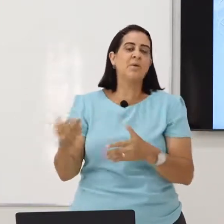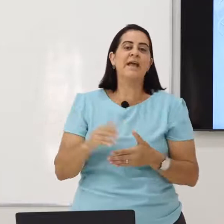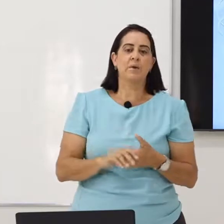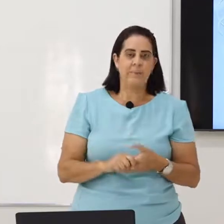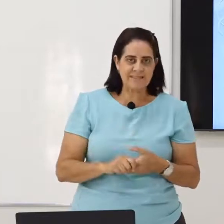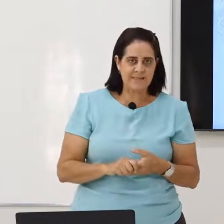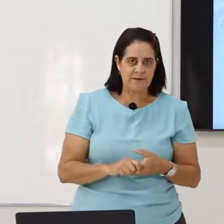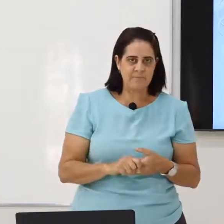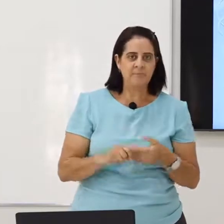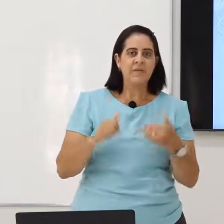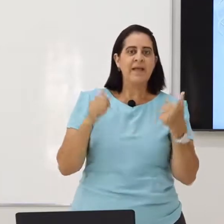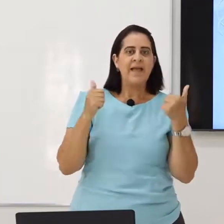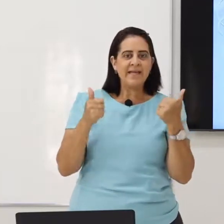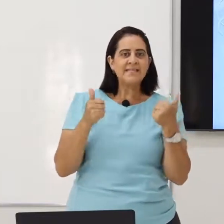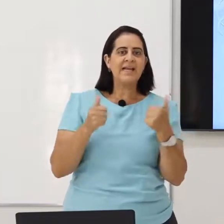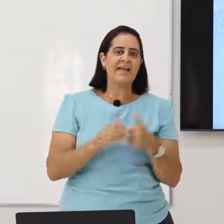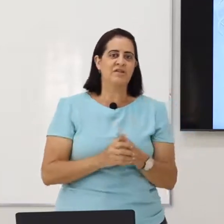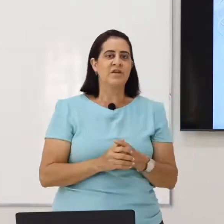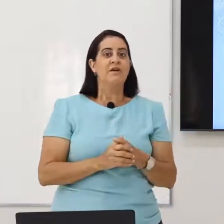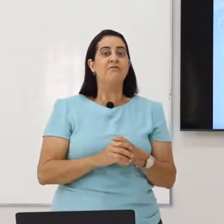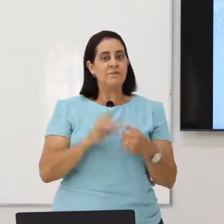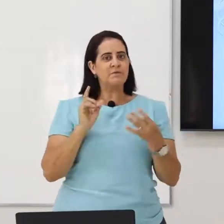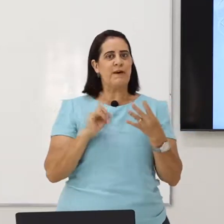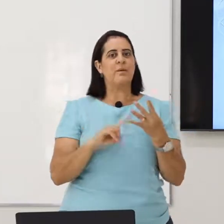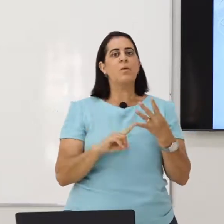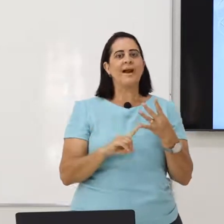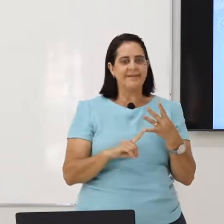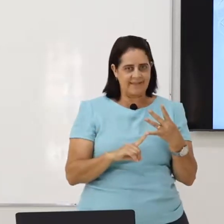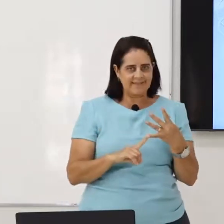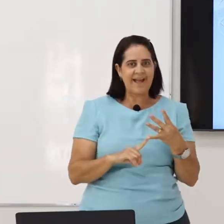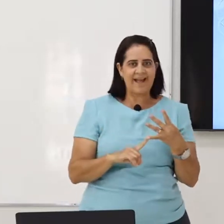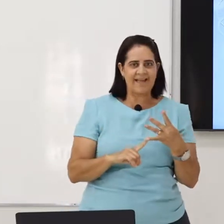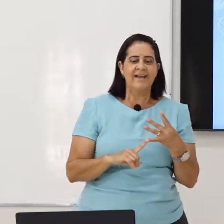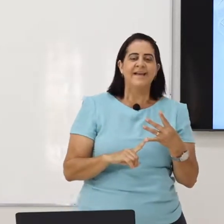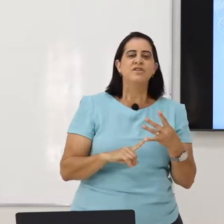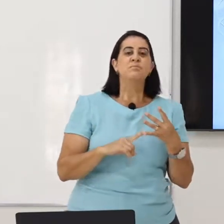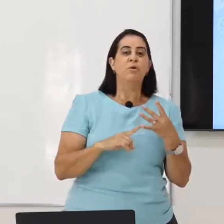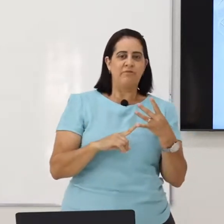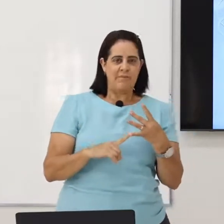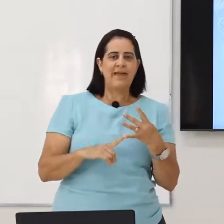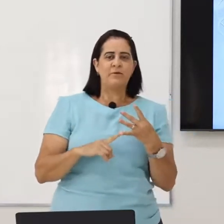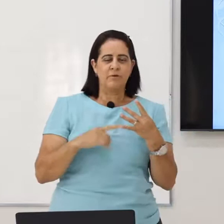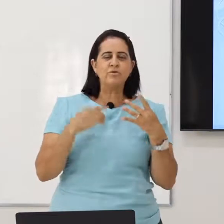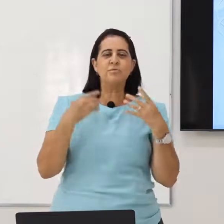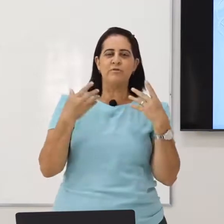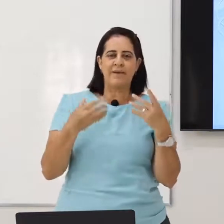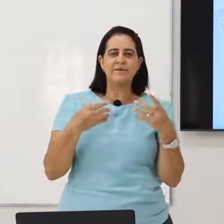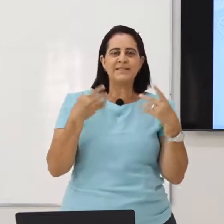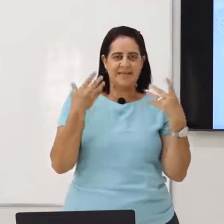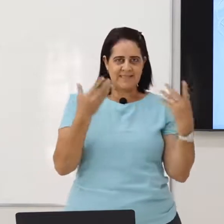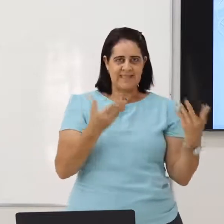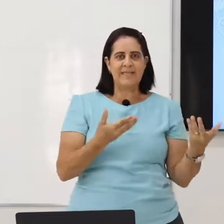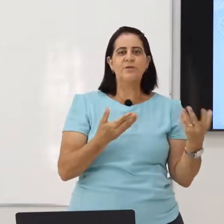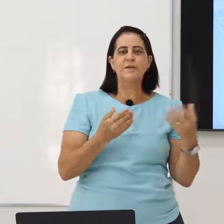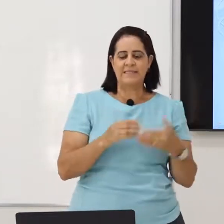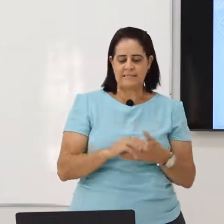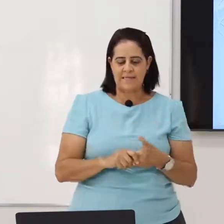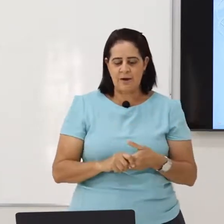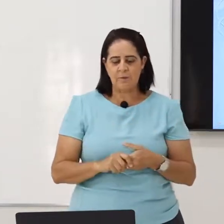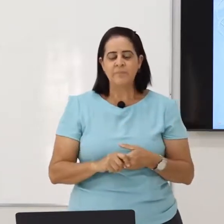quero passar. Excelente! Vamos para a quarta ideia de movimento, onde o movimento está inserido nesse sinal?